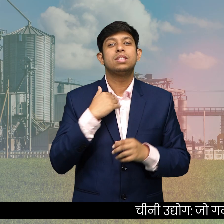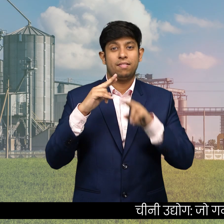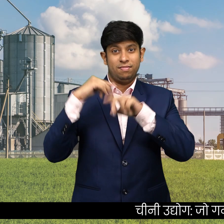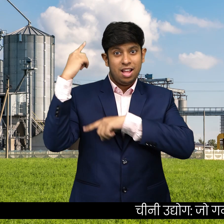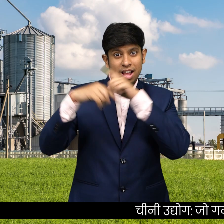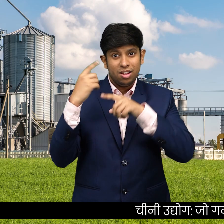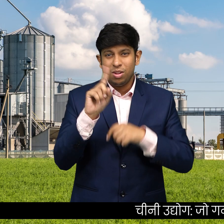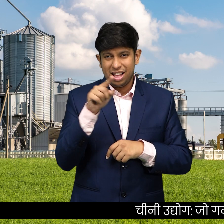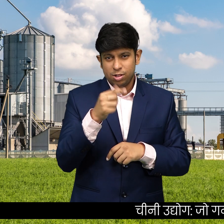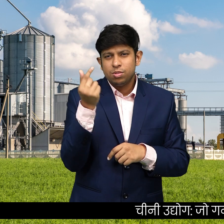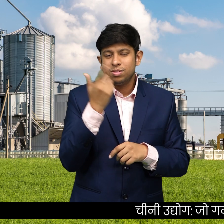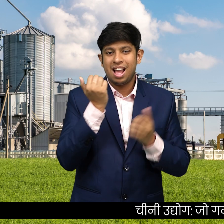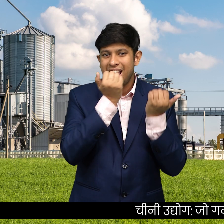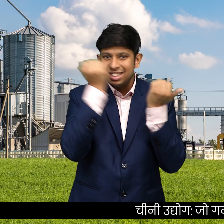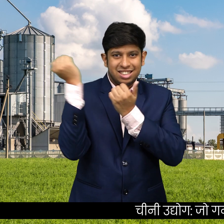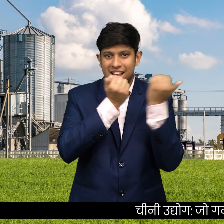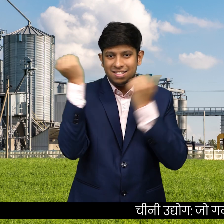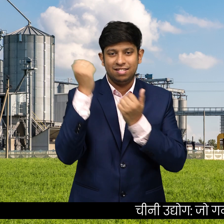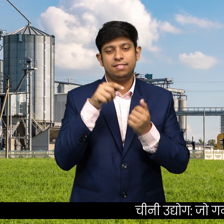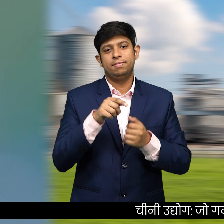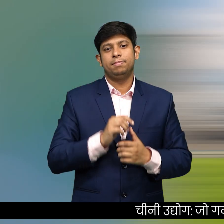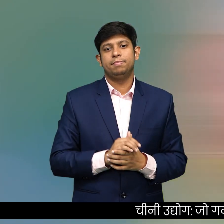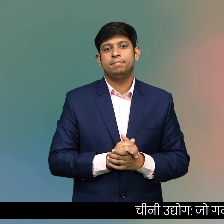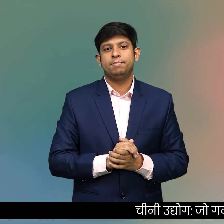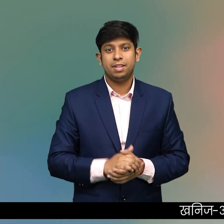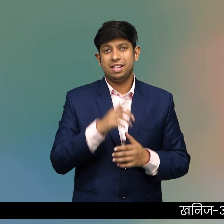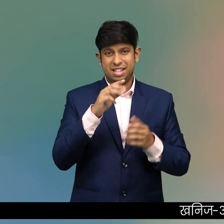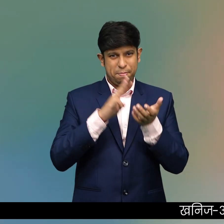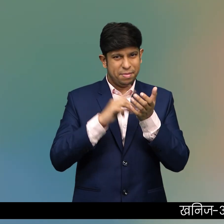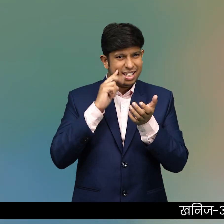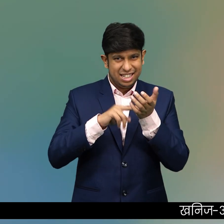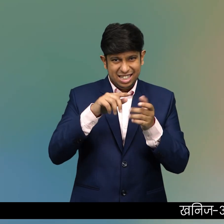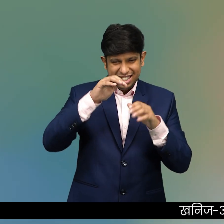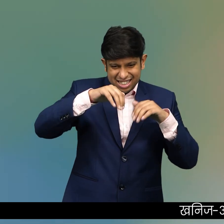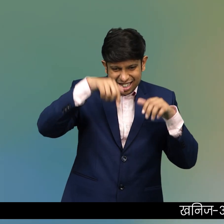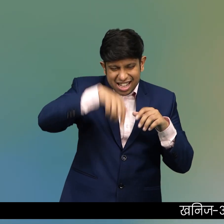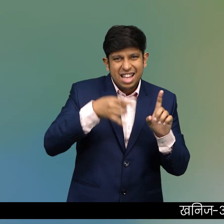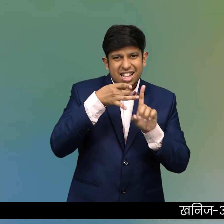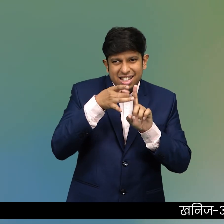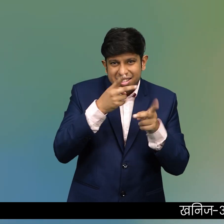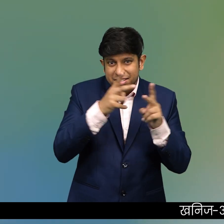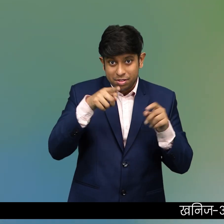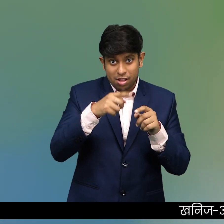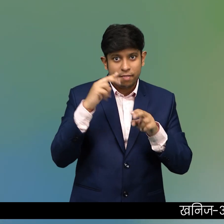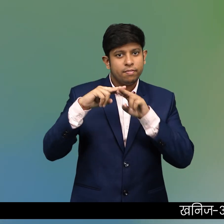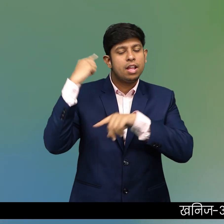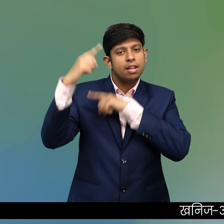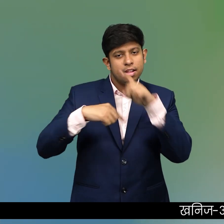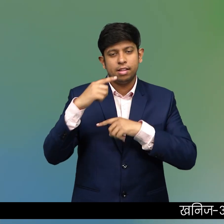चीनी उद्योग, जो गन्ने का उपयोग करते हैं। खनिज आधारित उद्योग